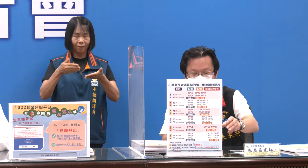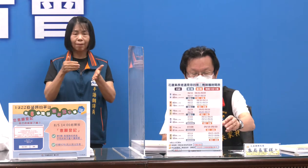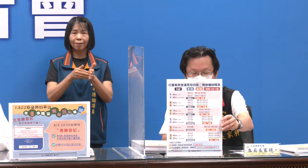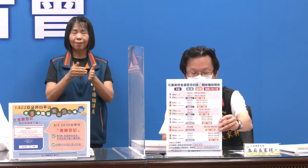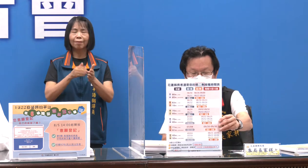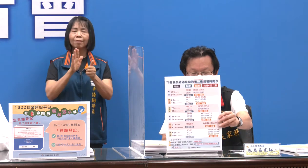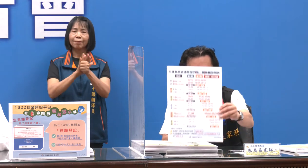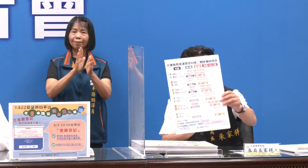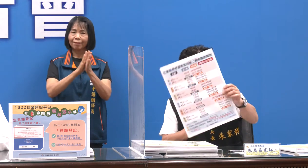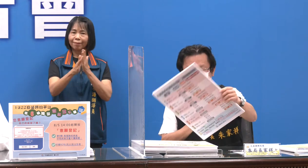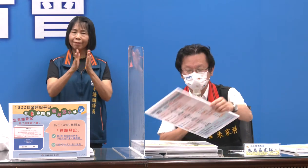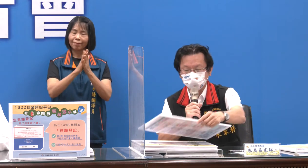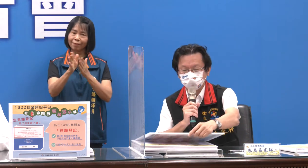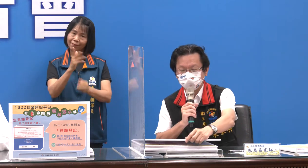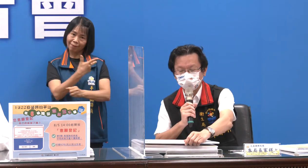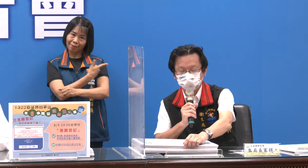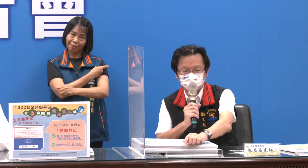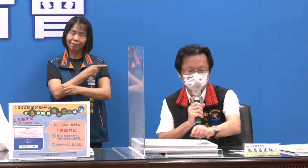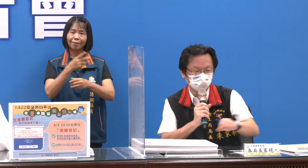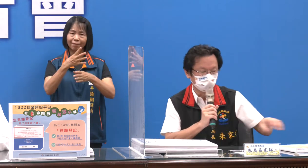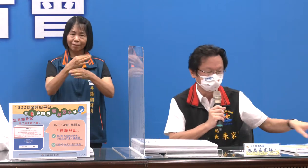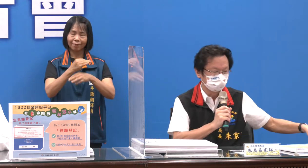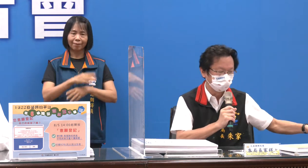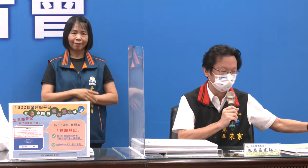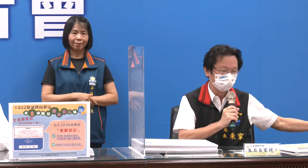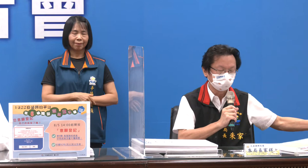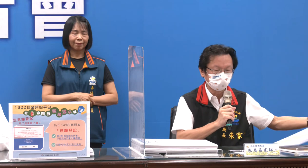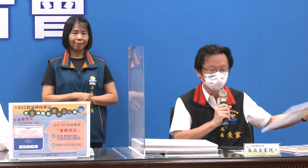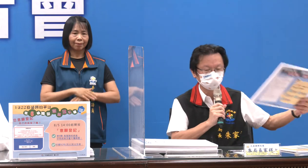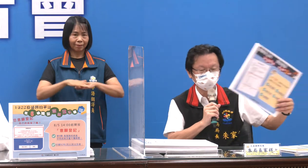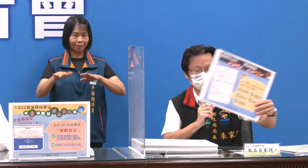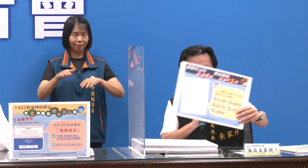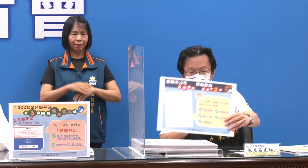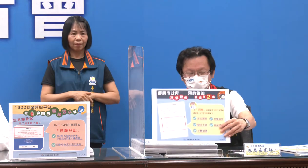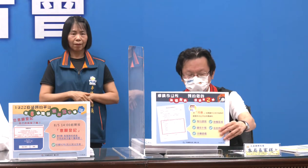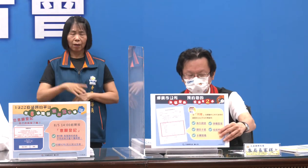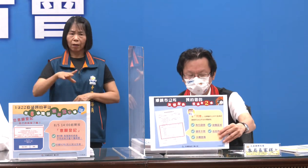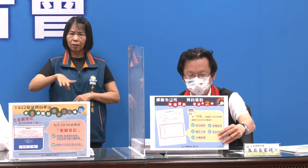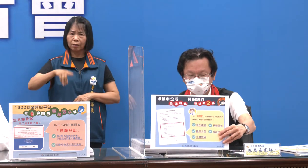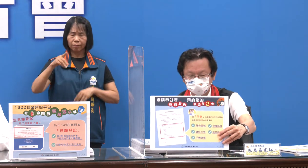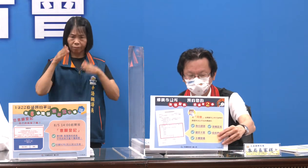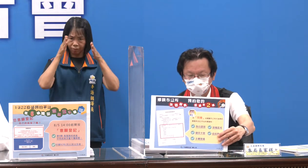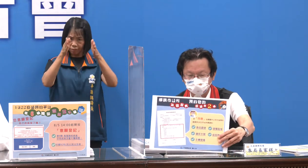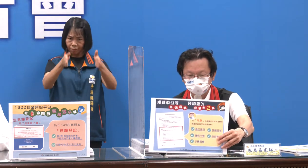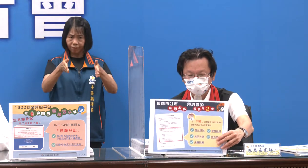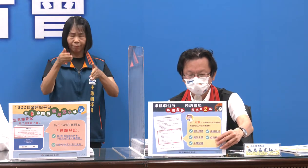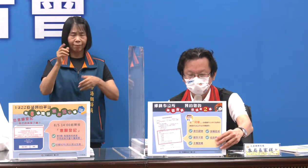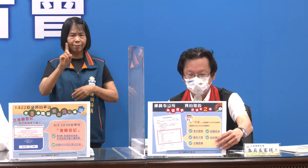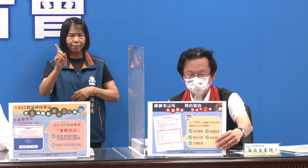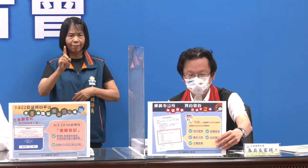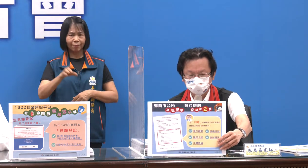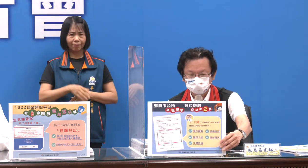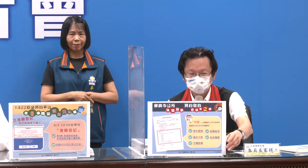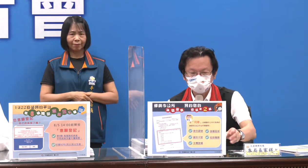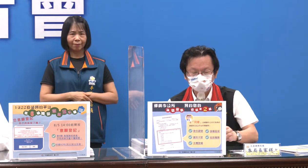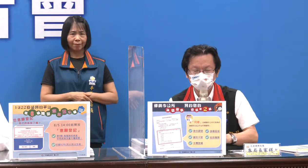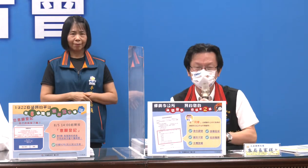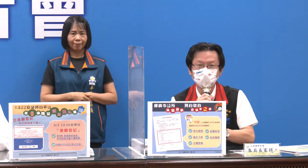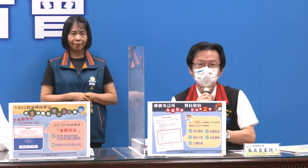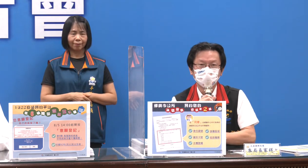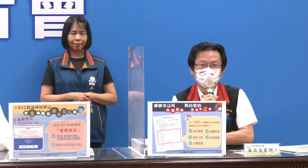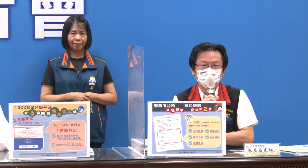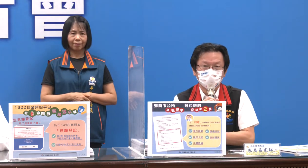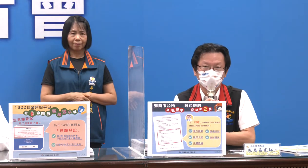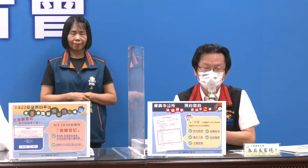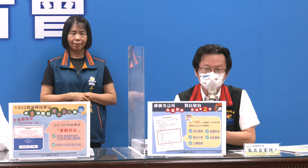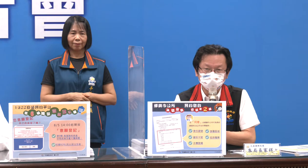排那这个安排的方式呢我们大概初步的朝向的方向是如此因